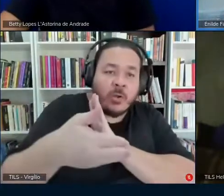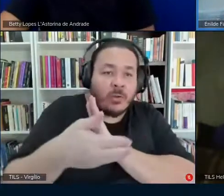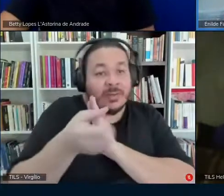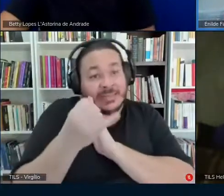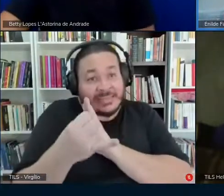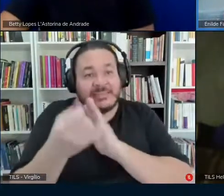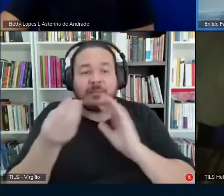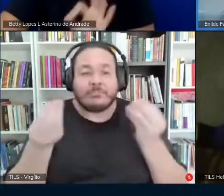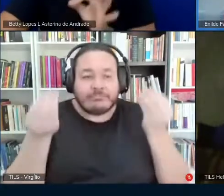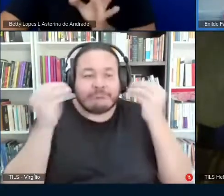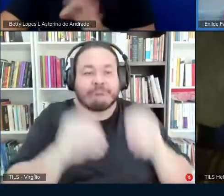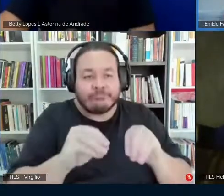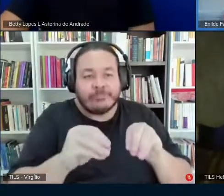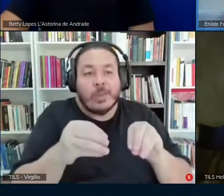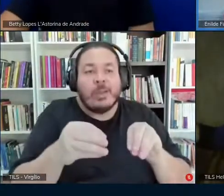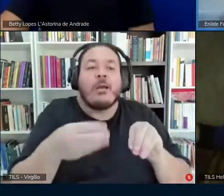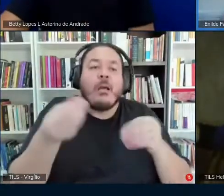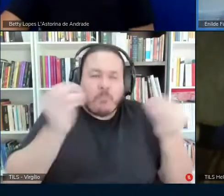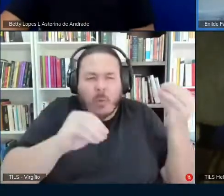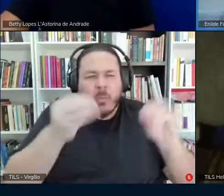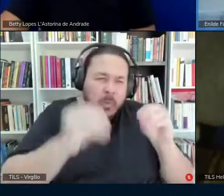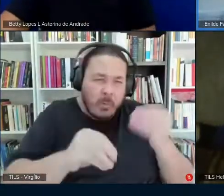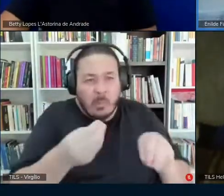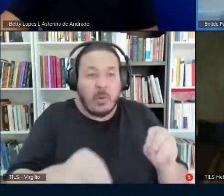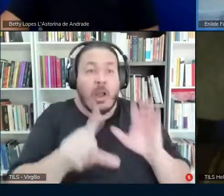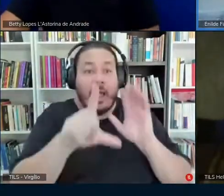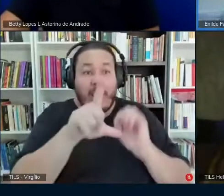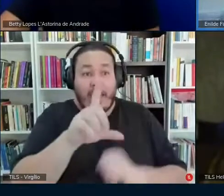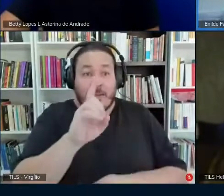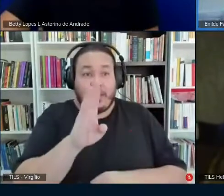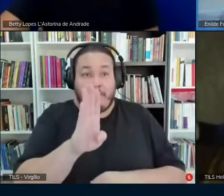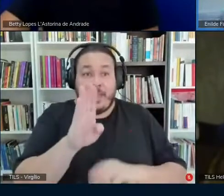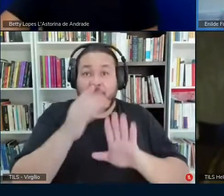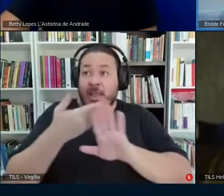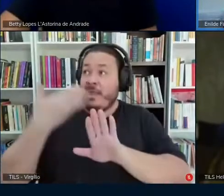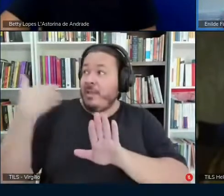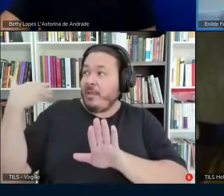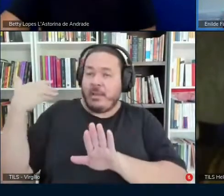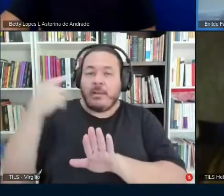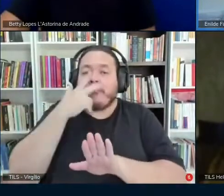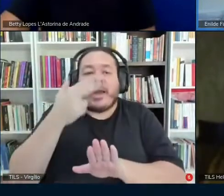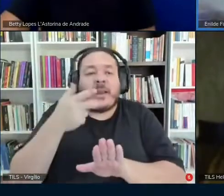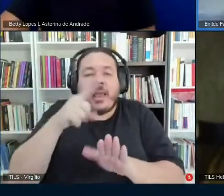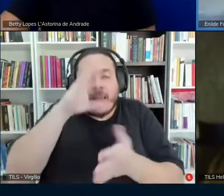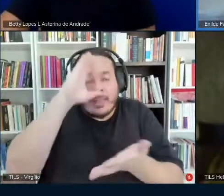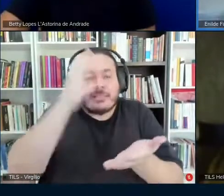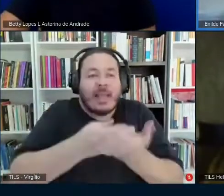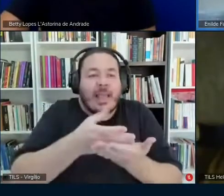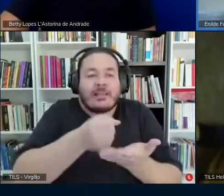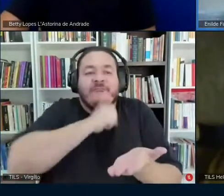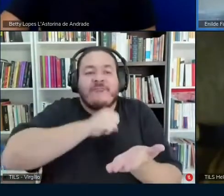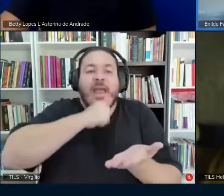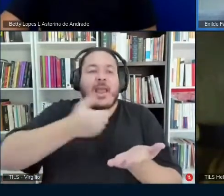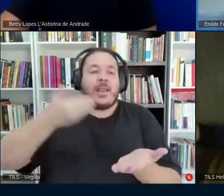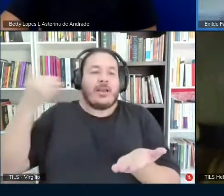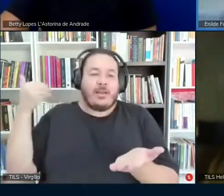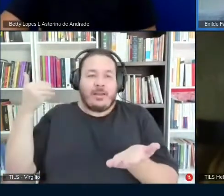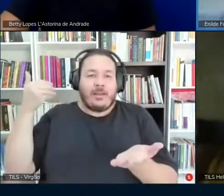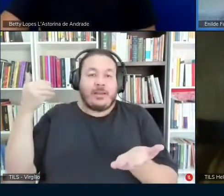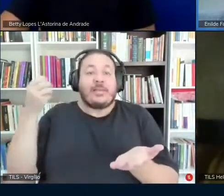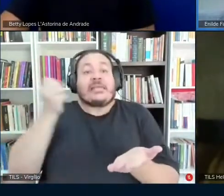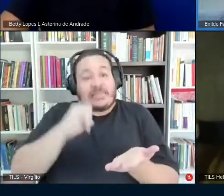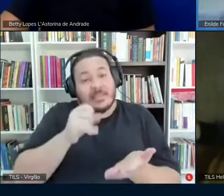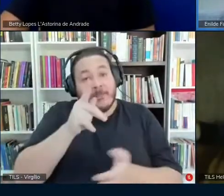a LDB que vai ser substituída, fica já uma tese no passado. Se citarmos o